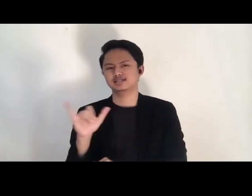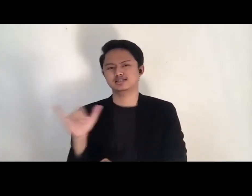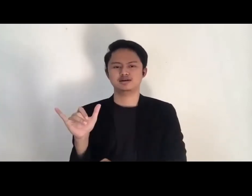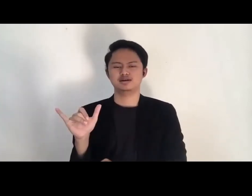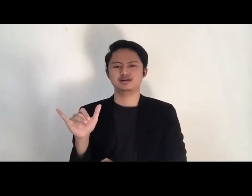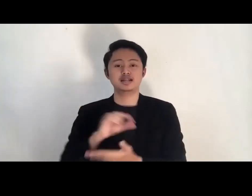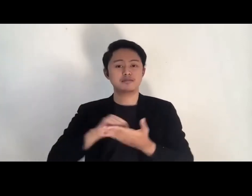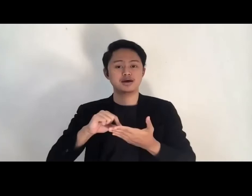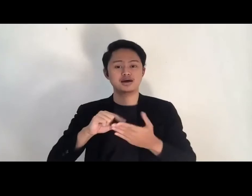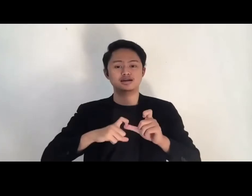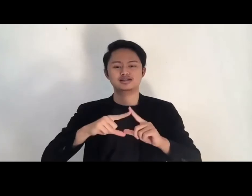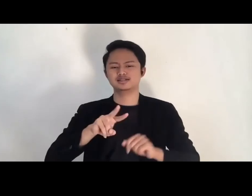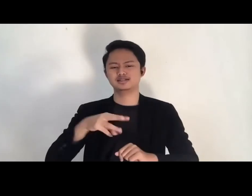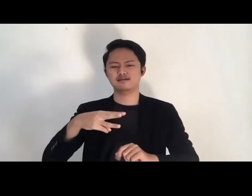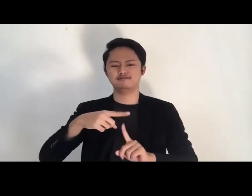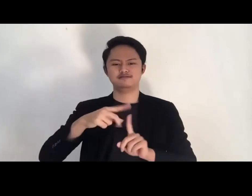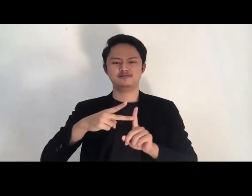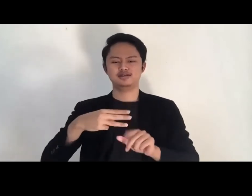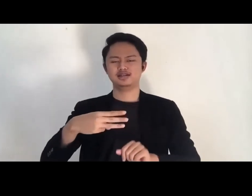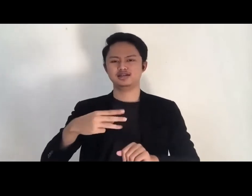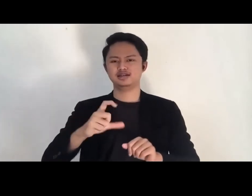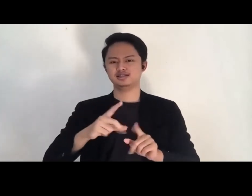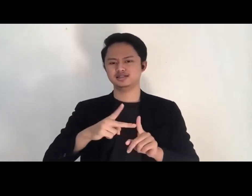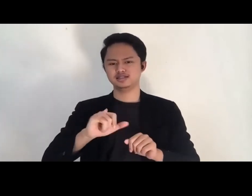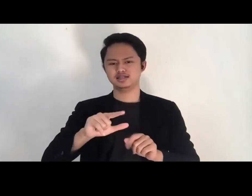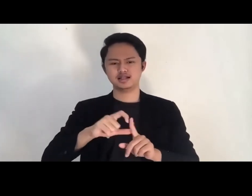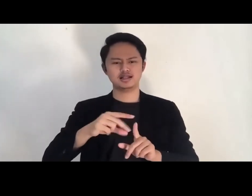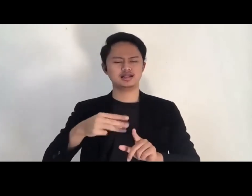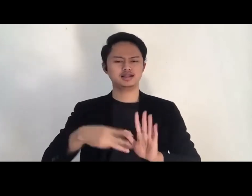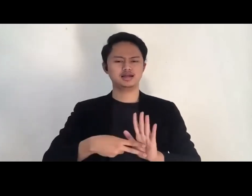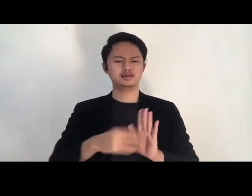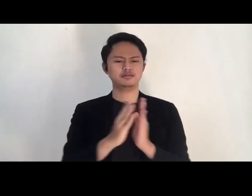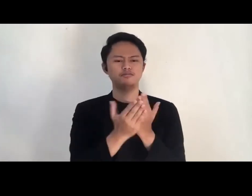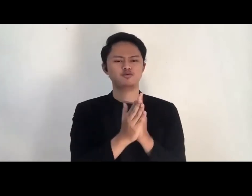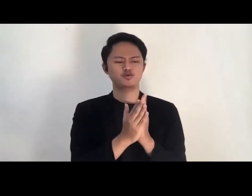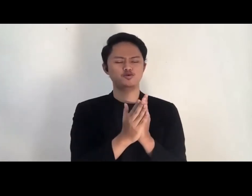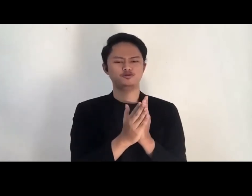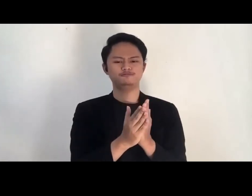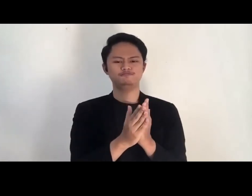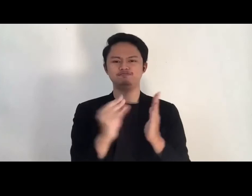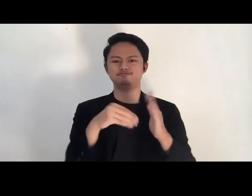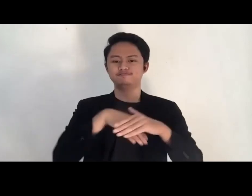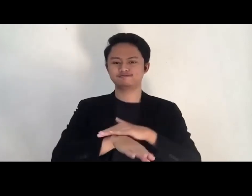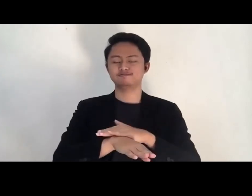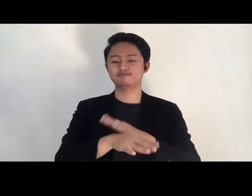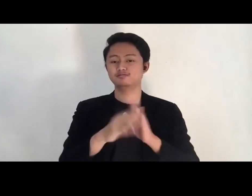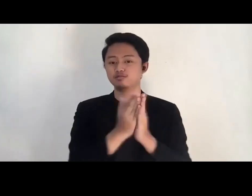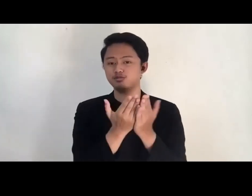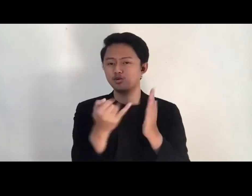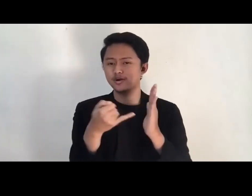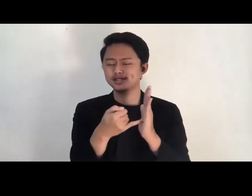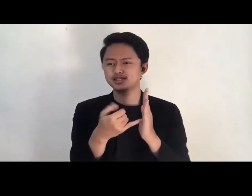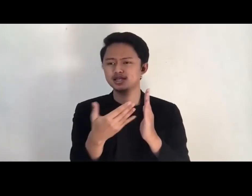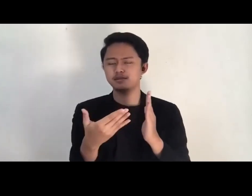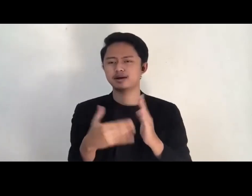Children, dan dalam bentuk buku yang telah dicetak. Buku itu berisi